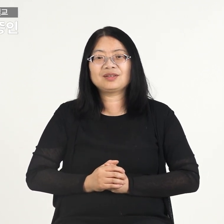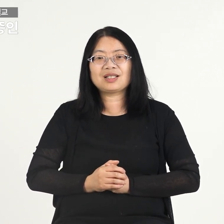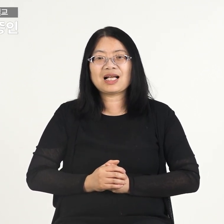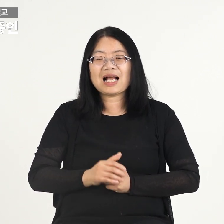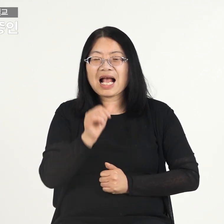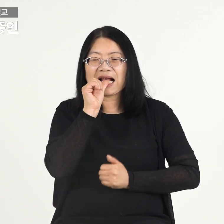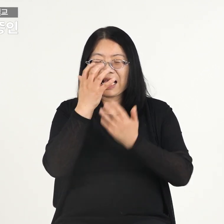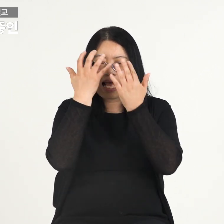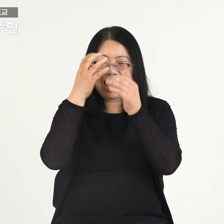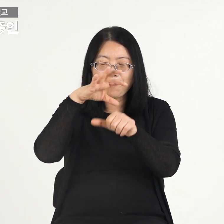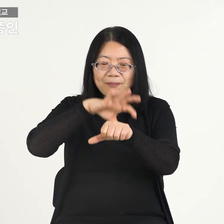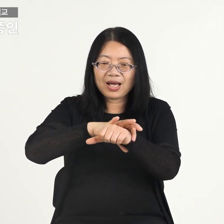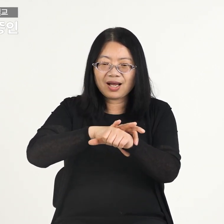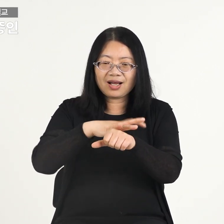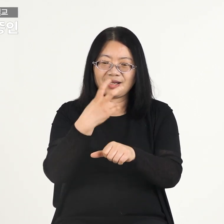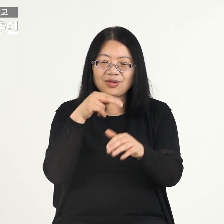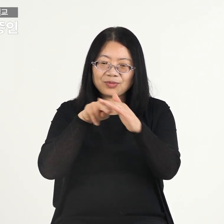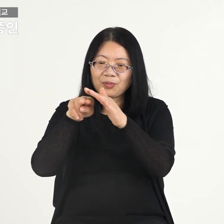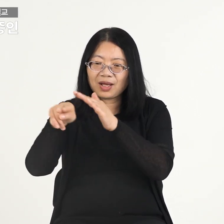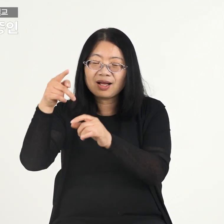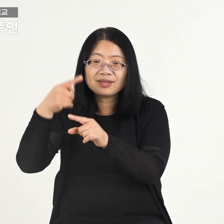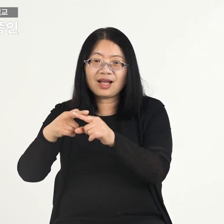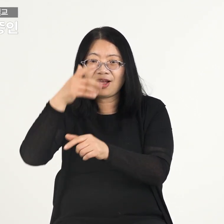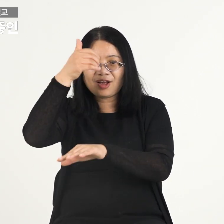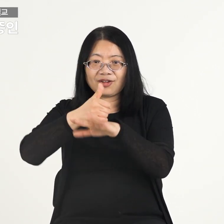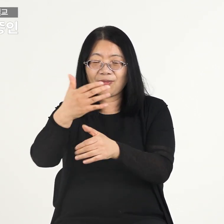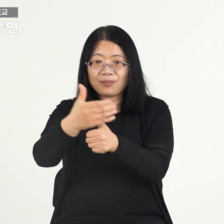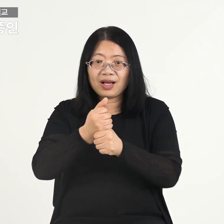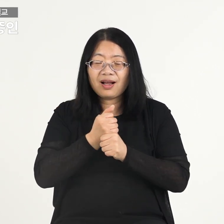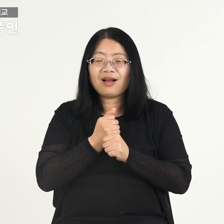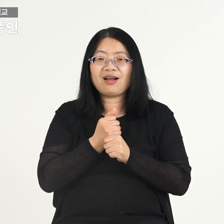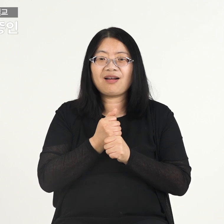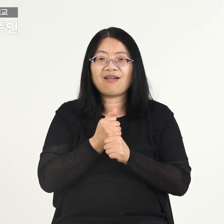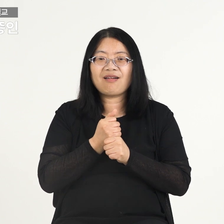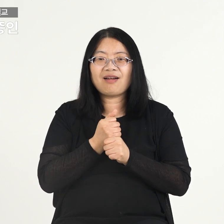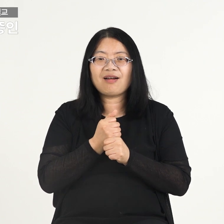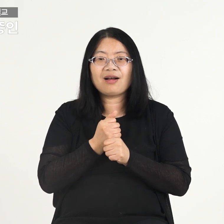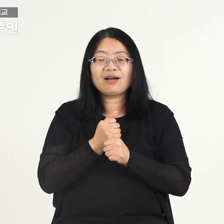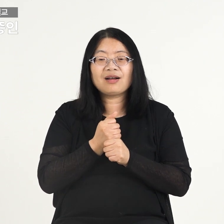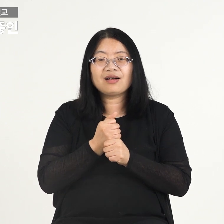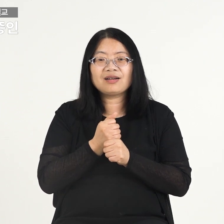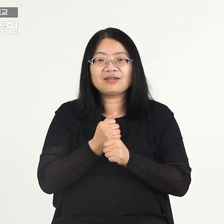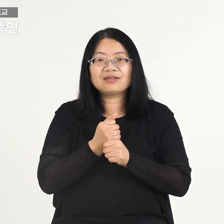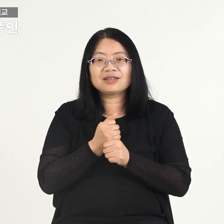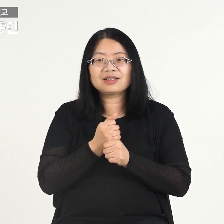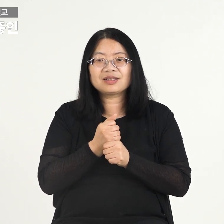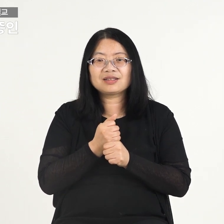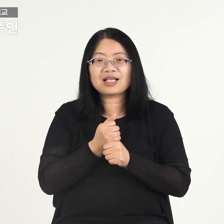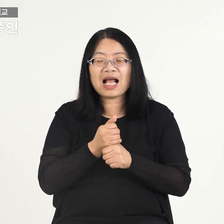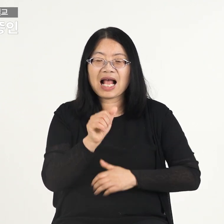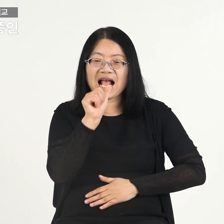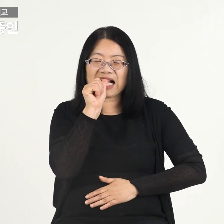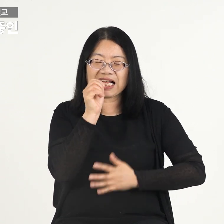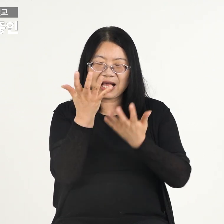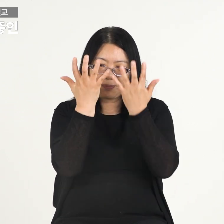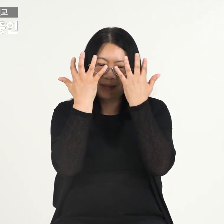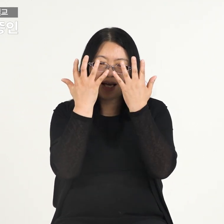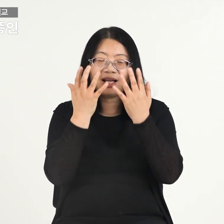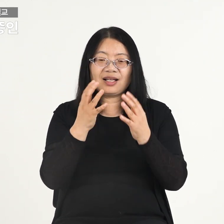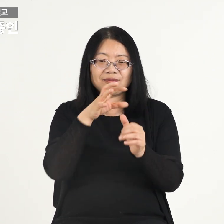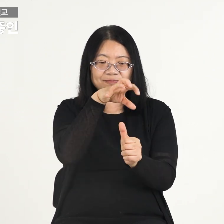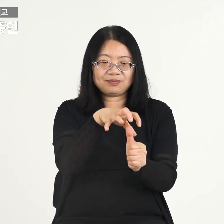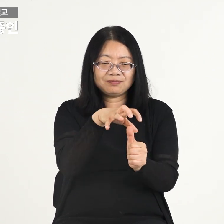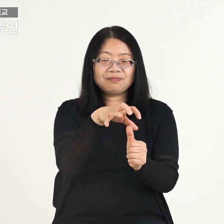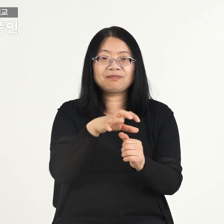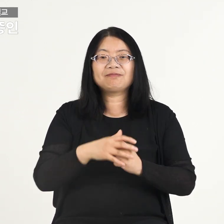돼서 도망다니다가 결국 잡혀가지고 국립호텔에 이제 가시게 된 거예요. 은팔찌 끼고.